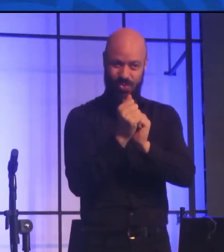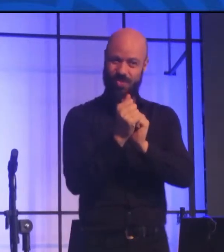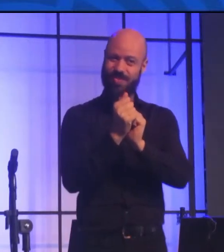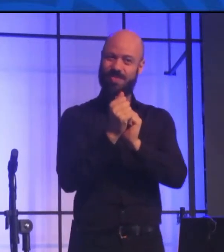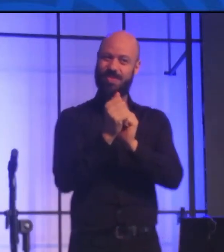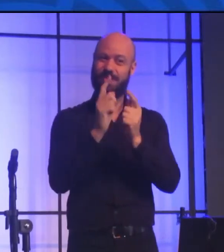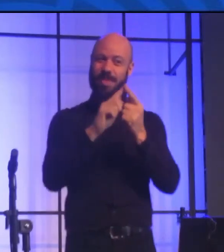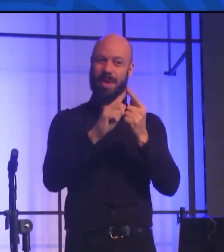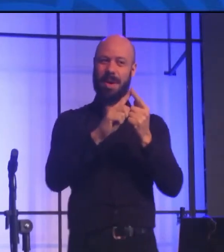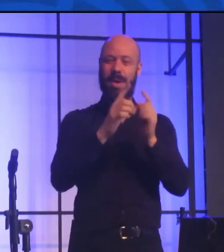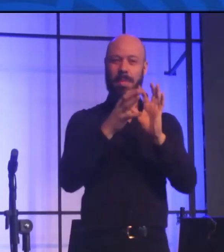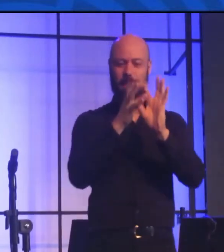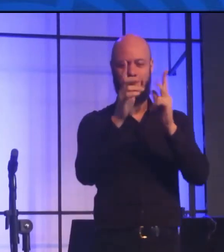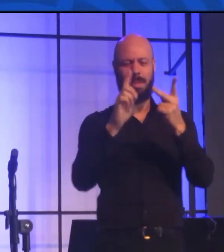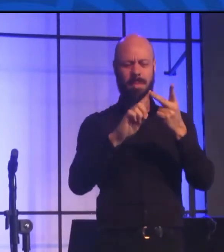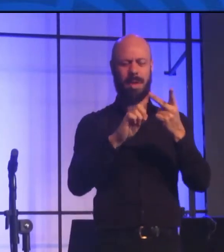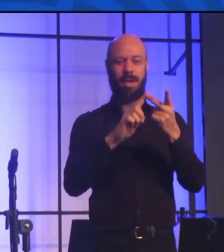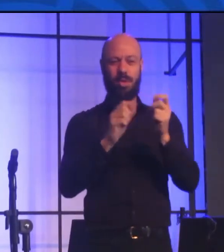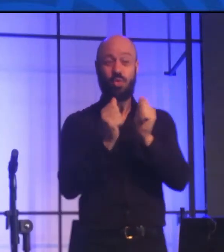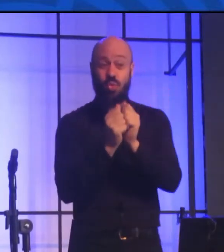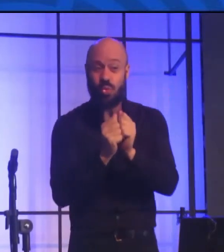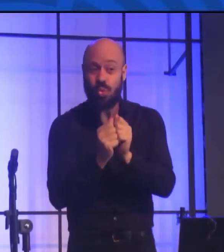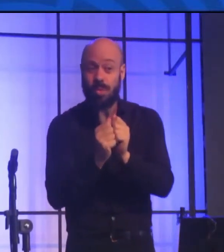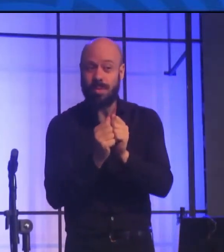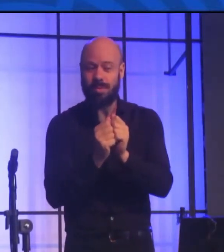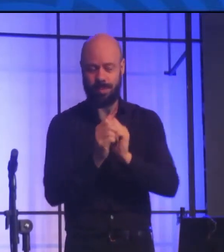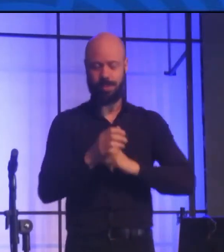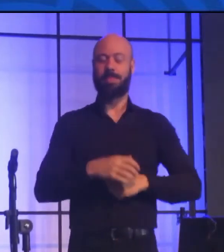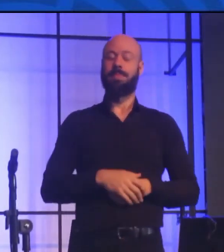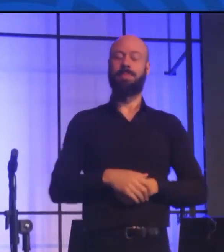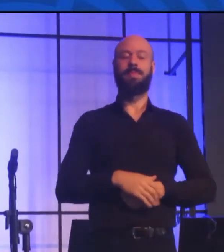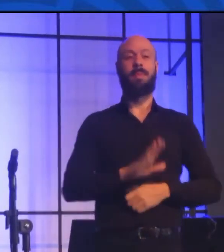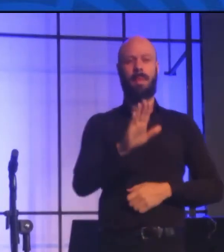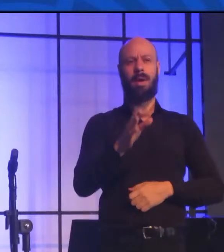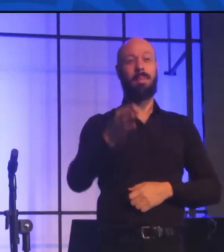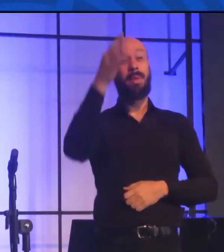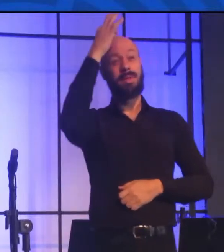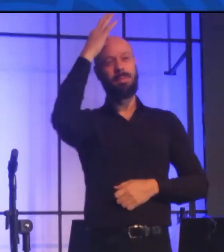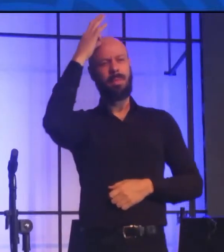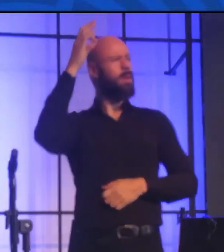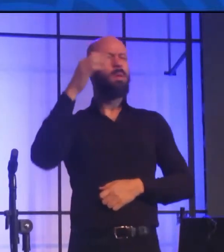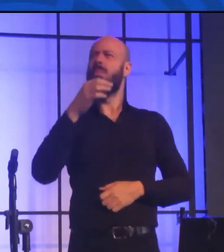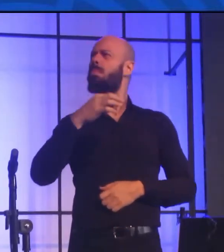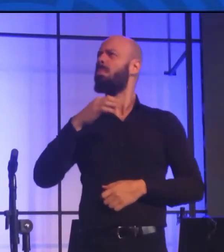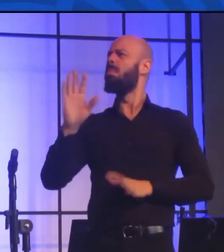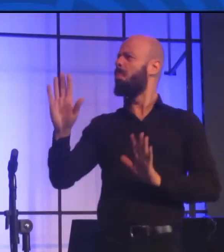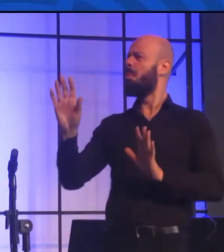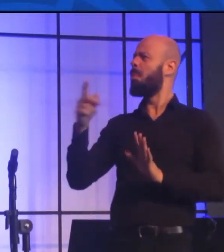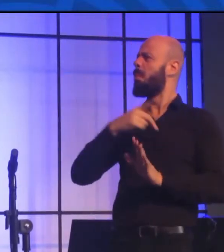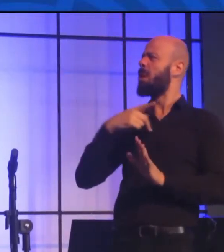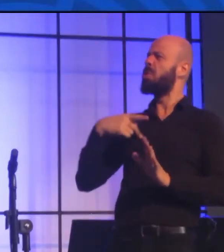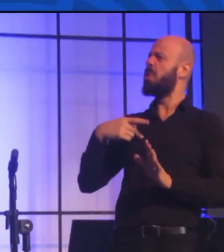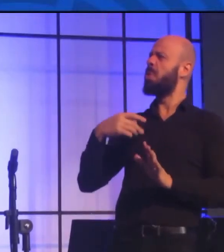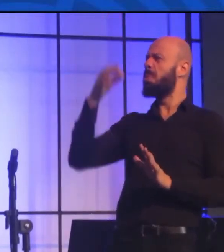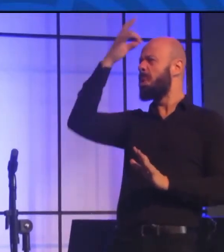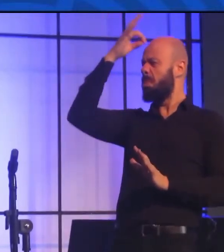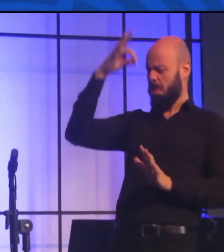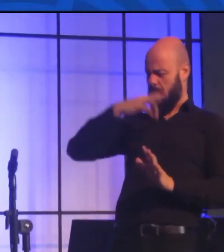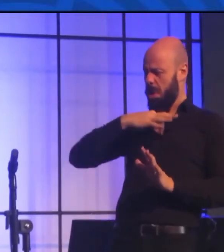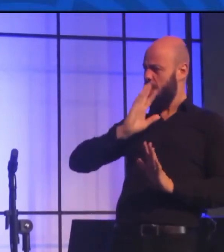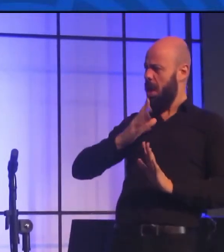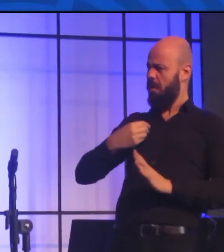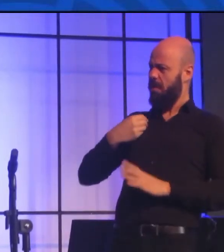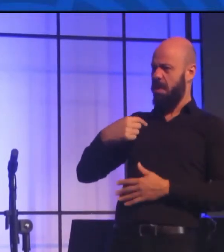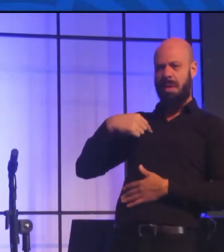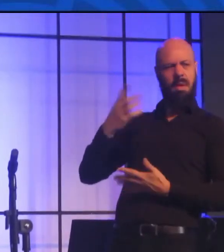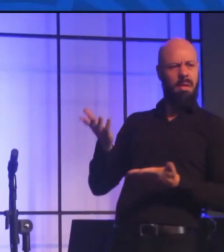mas pastor, tu acabou de dizer que Deus, o Espírito Santo, habita no coração dos seus. Então, o que eu quero dizer